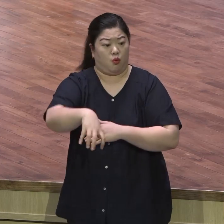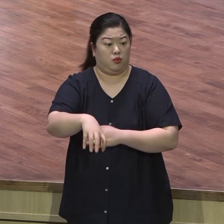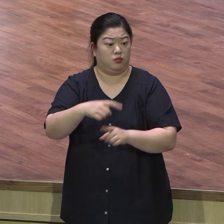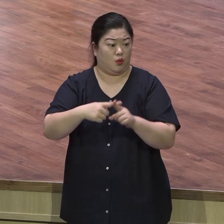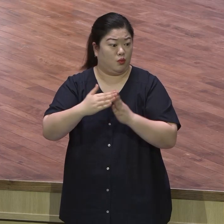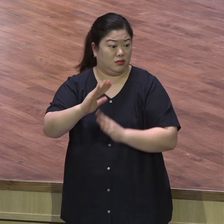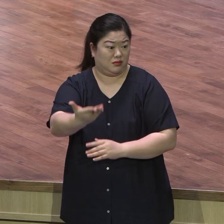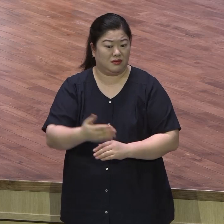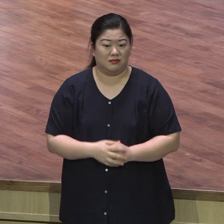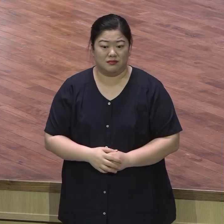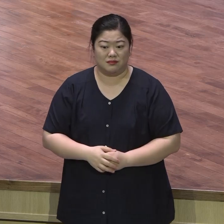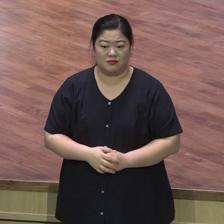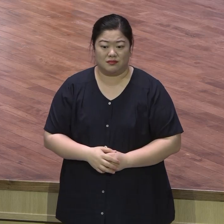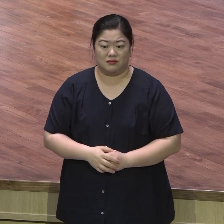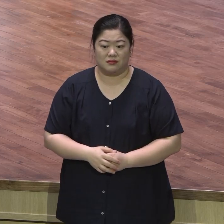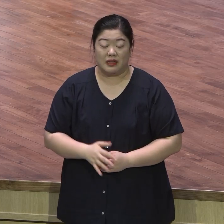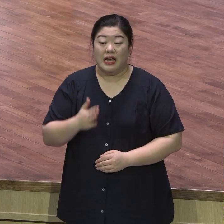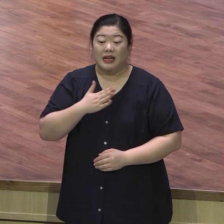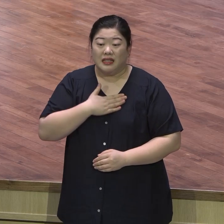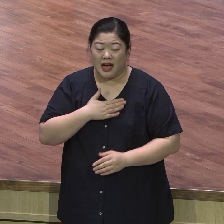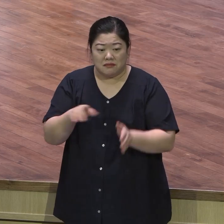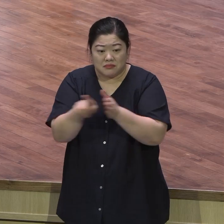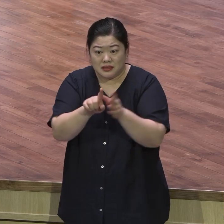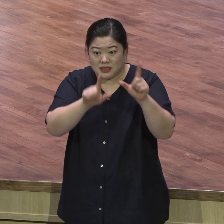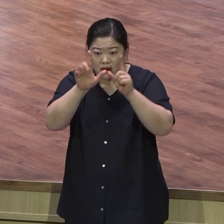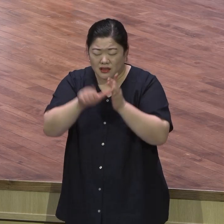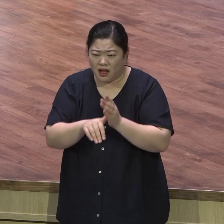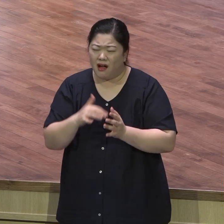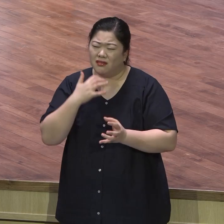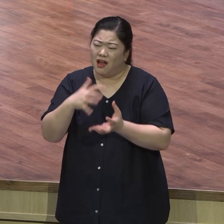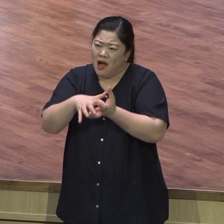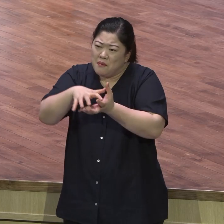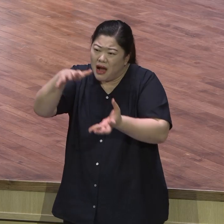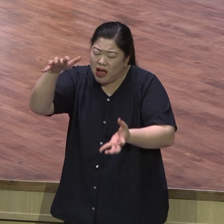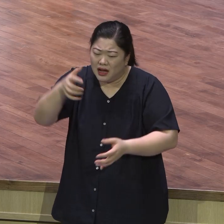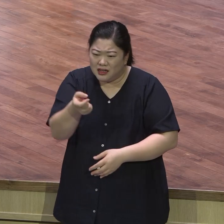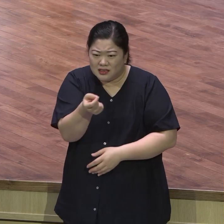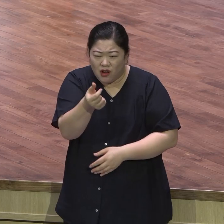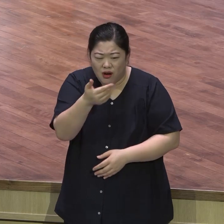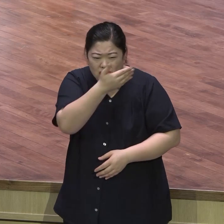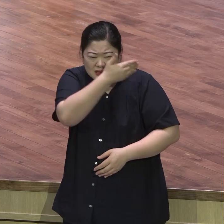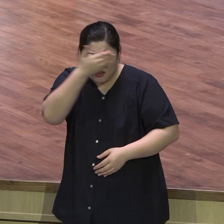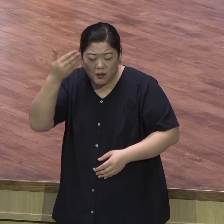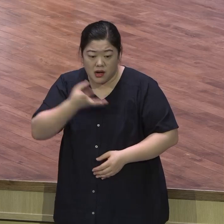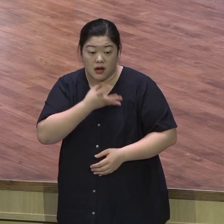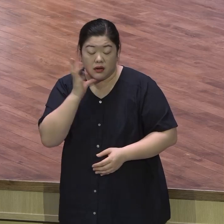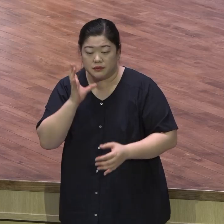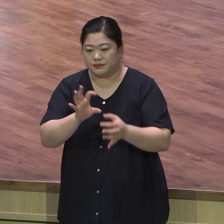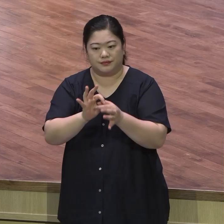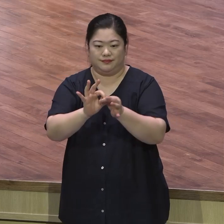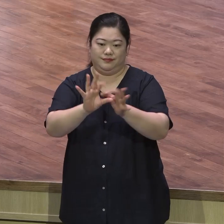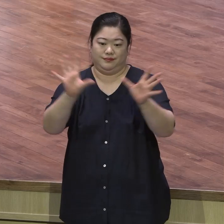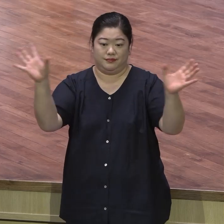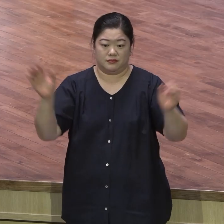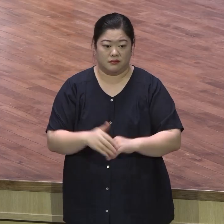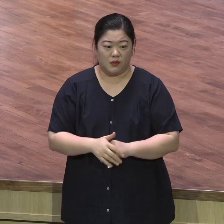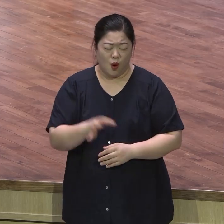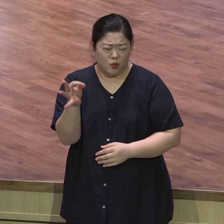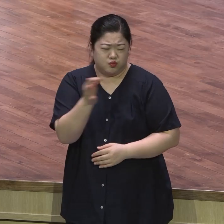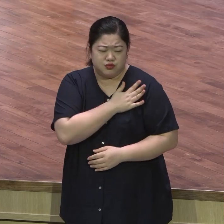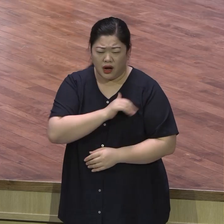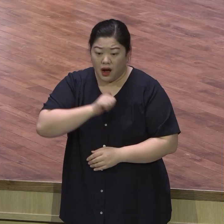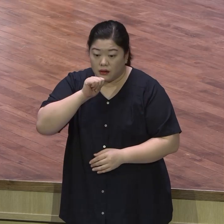나이가 많고 적고 배웠다 못 배웠다 가졌다 못 가졌다 상관없어요. 여러분 얼마나 하나님 앞에서 하나님을